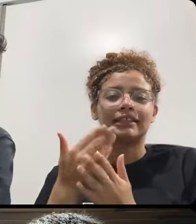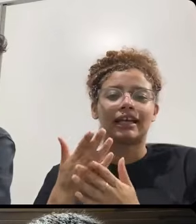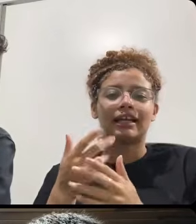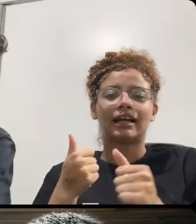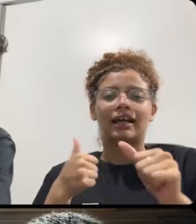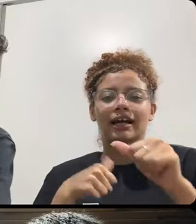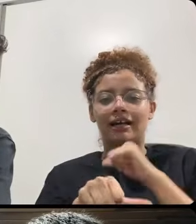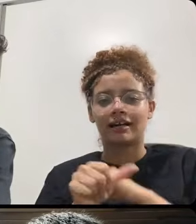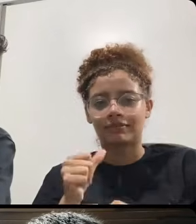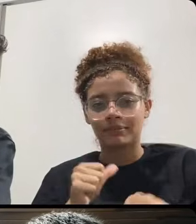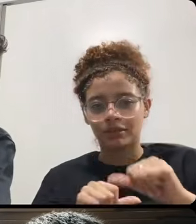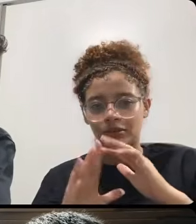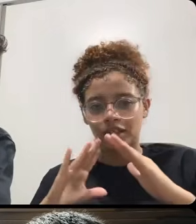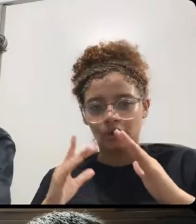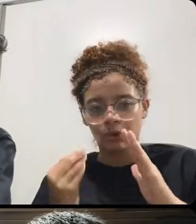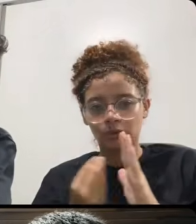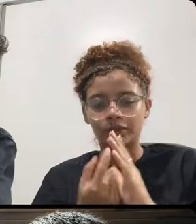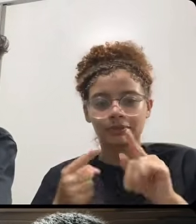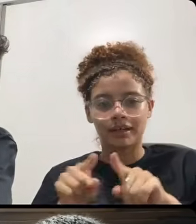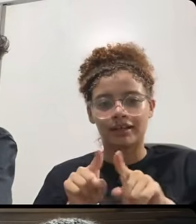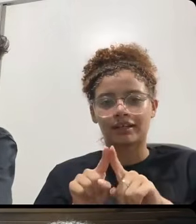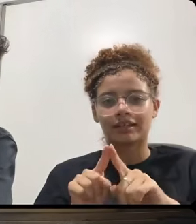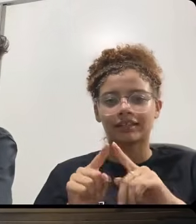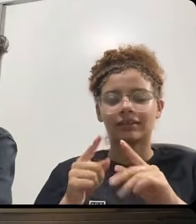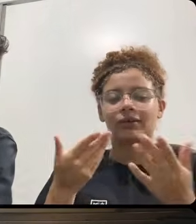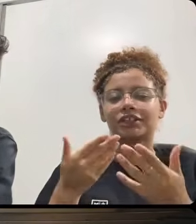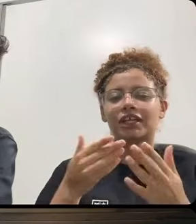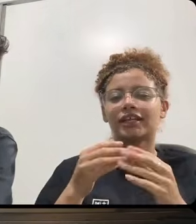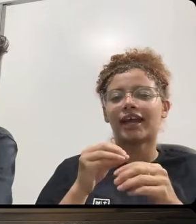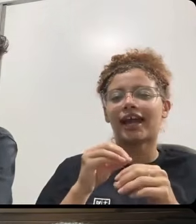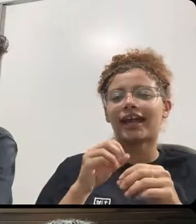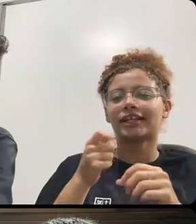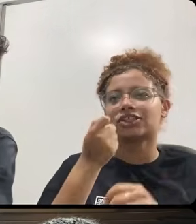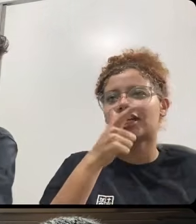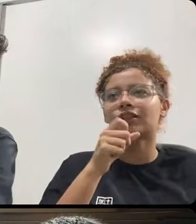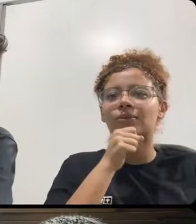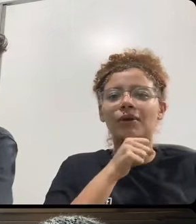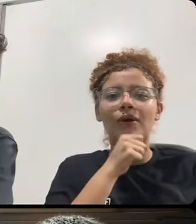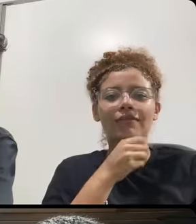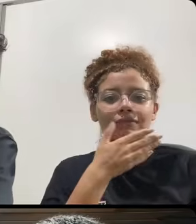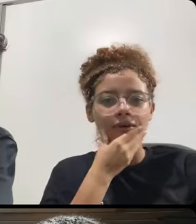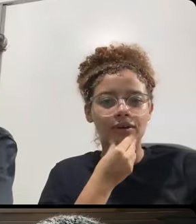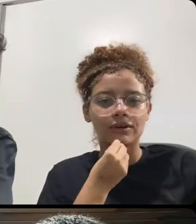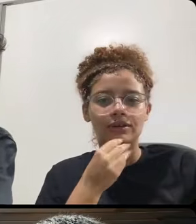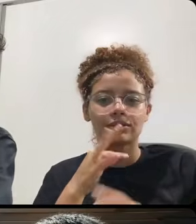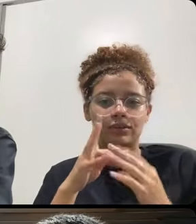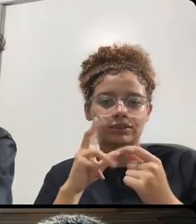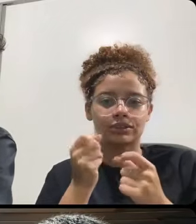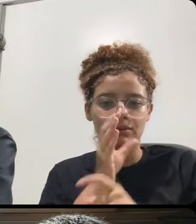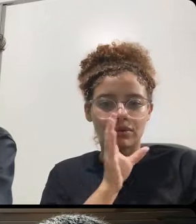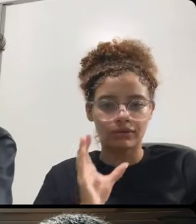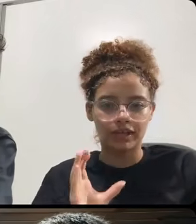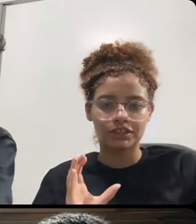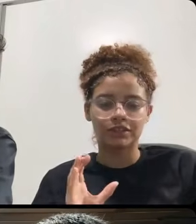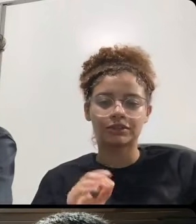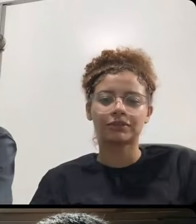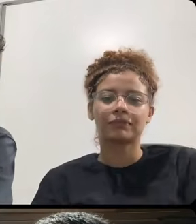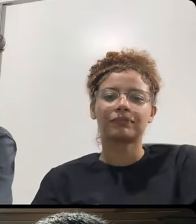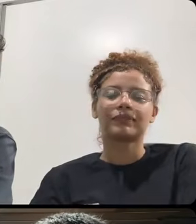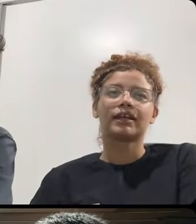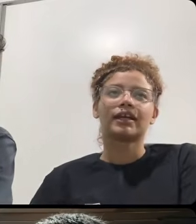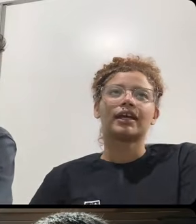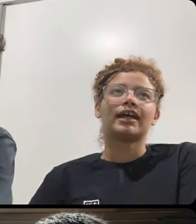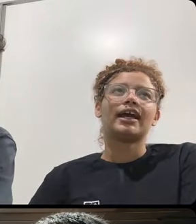e a partir dela a família toda encontrou também. Hoje, tirando o meu avô, todos são